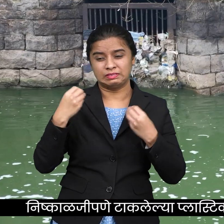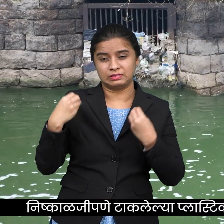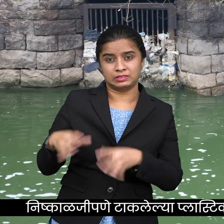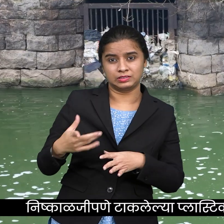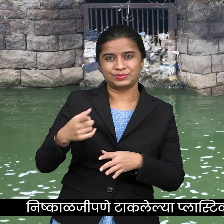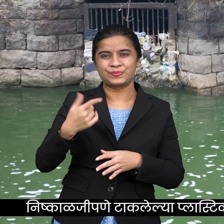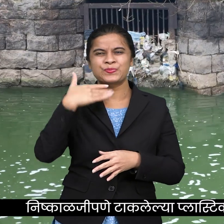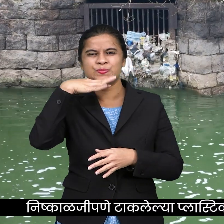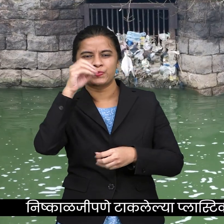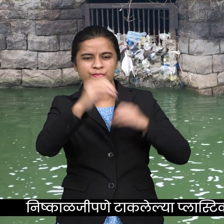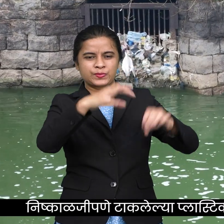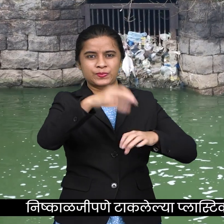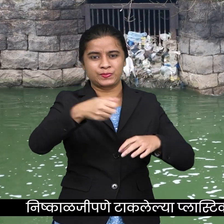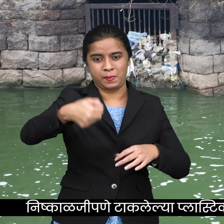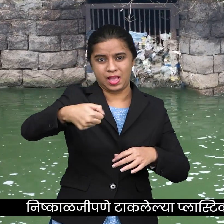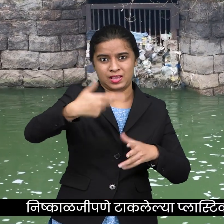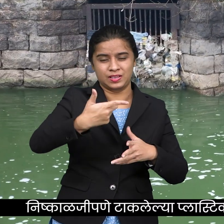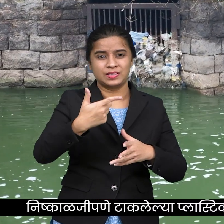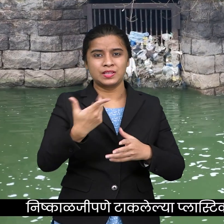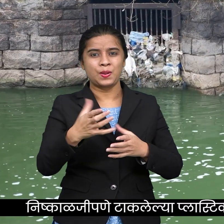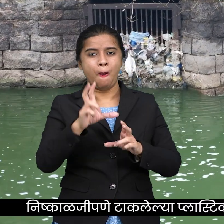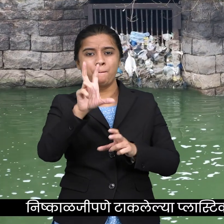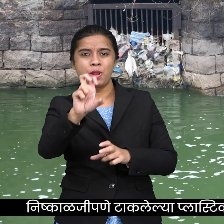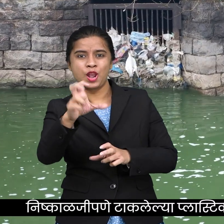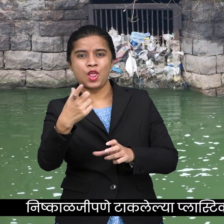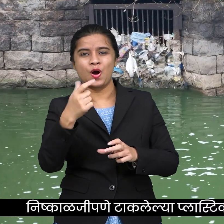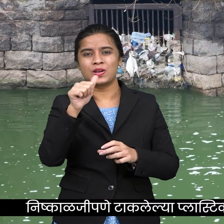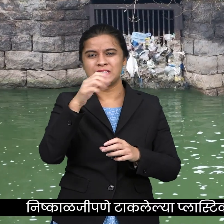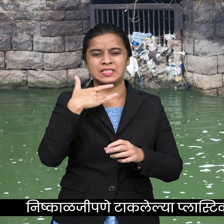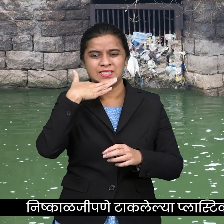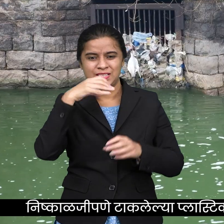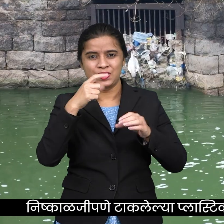निष्काळजीपणे टाकलेल्या प्लास्टिक पिशव्या नाल्यांमध्ये अडथळा निर्माण करतात,